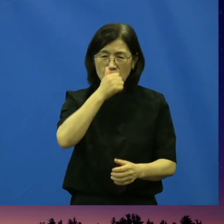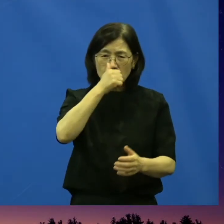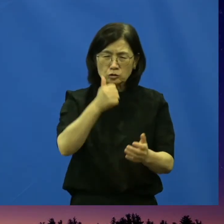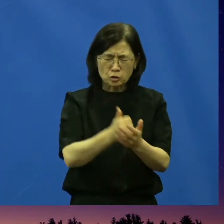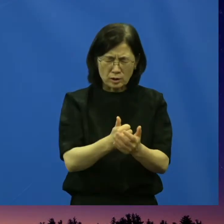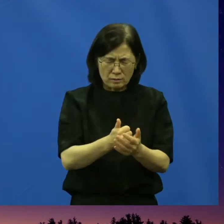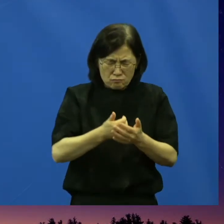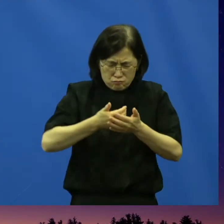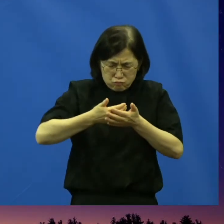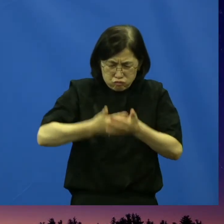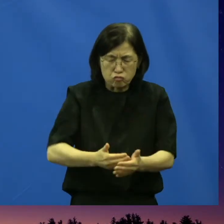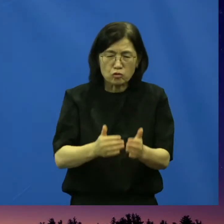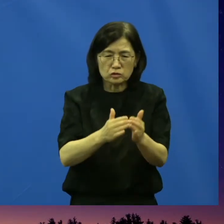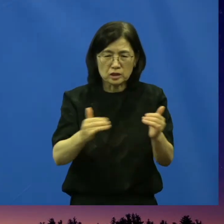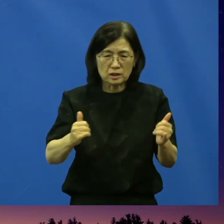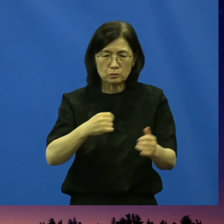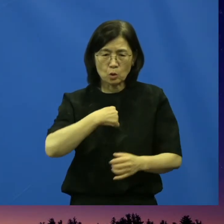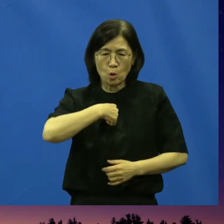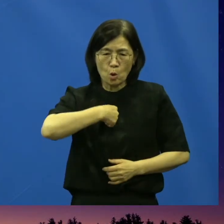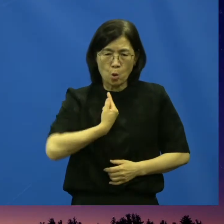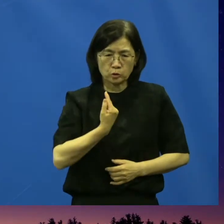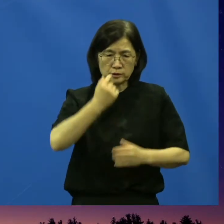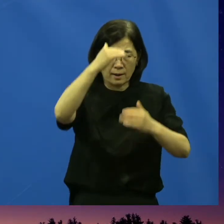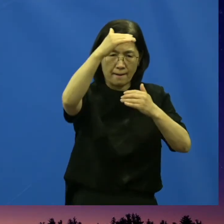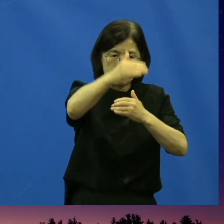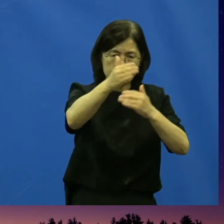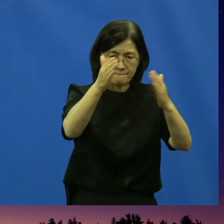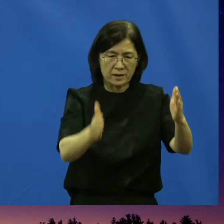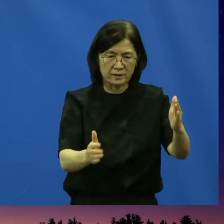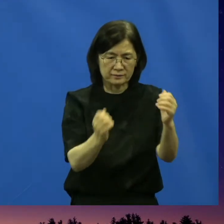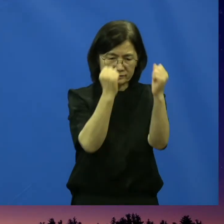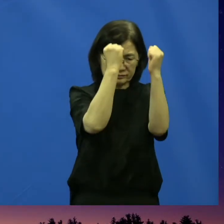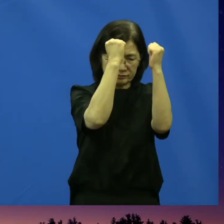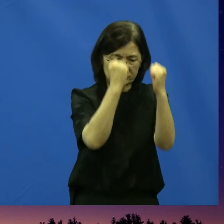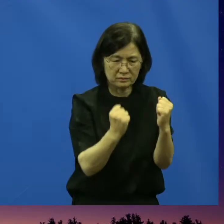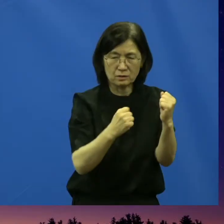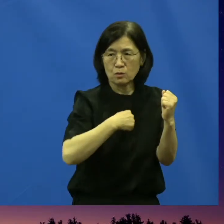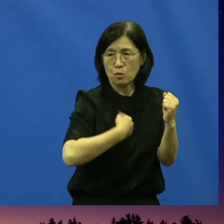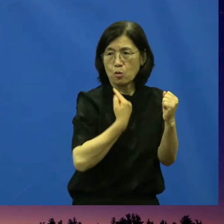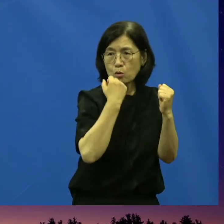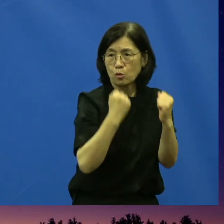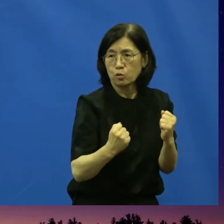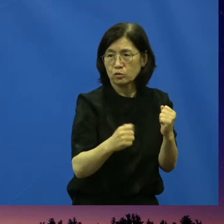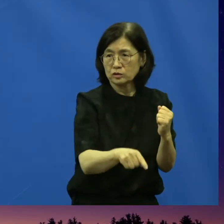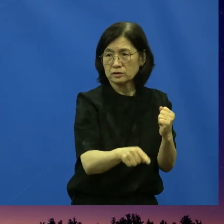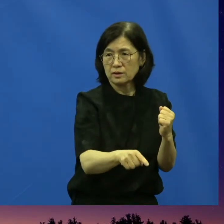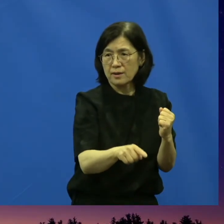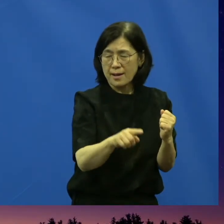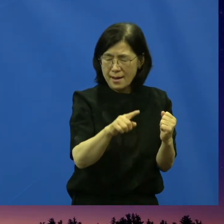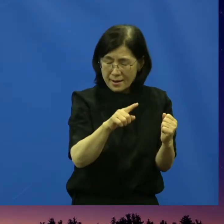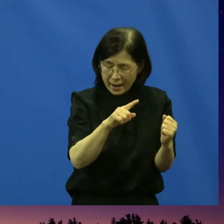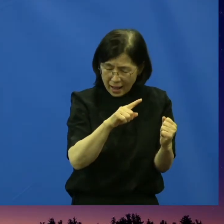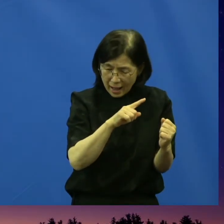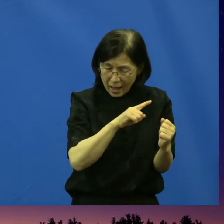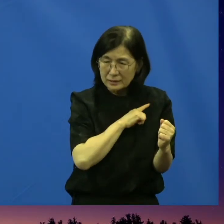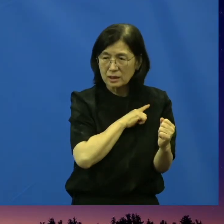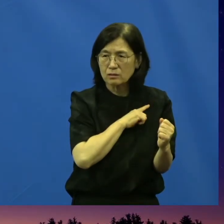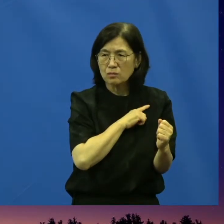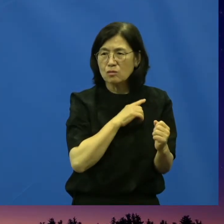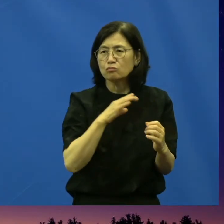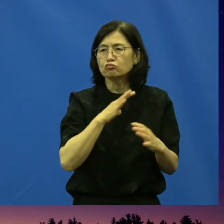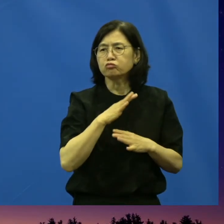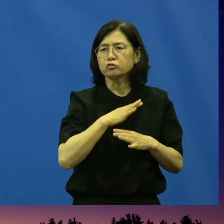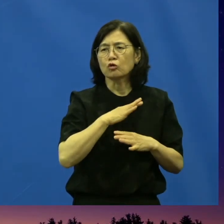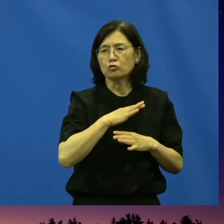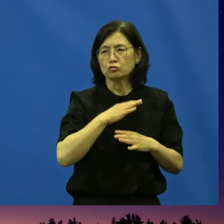버리는 거죠. 중형이에요, 중형. 그러니까 여러분, 홀로 지금 독방에 있는데, 집이긴 하지만 사실은 중형 상태에 있는